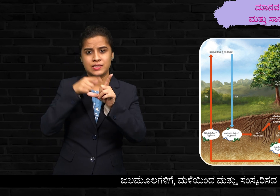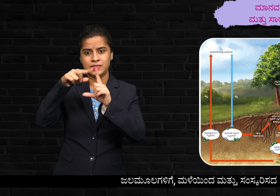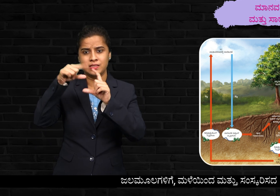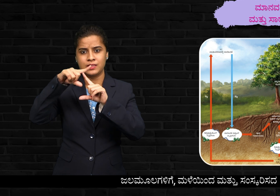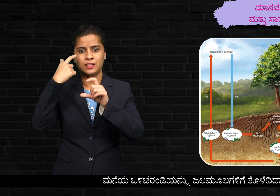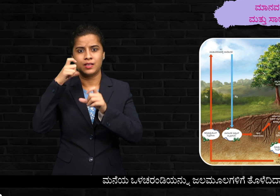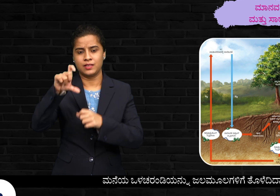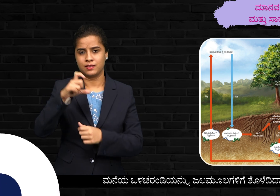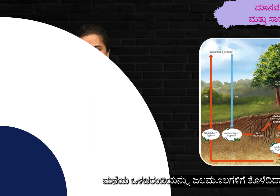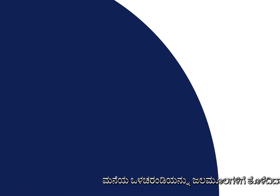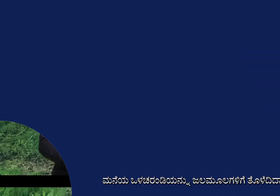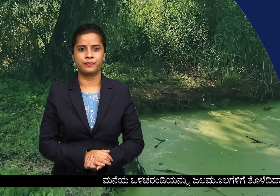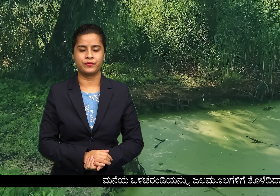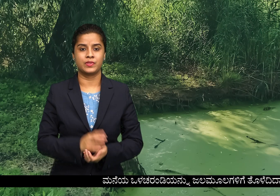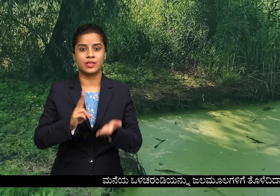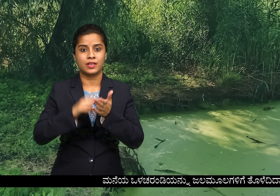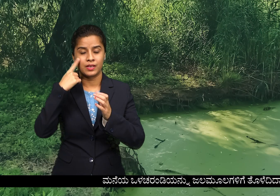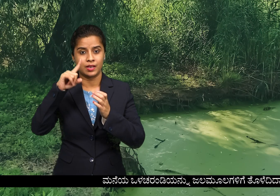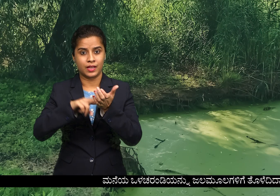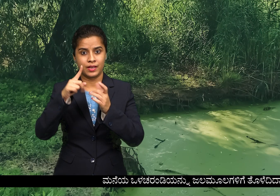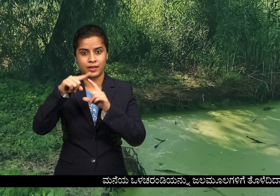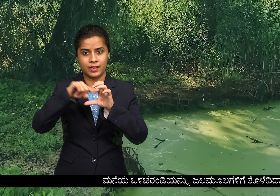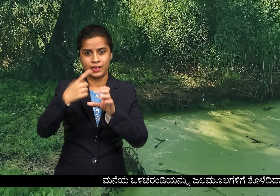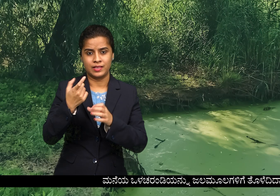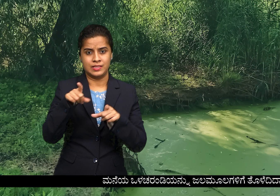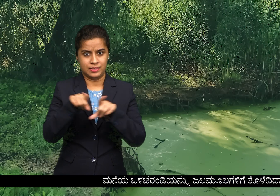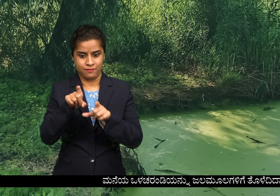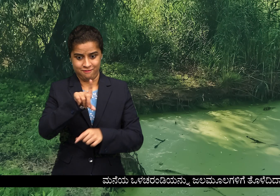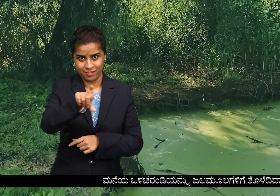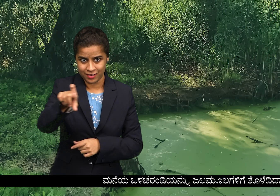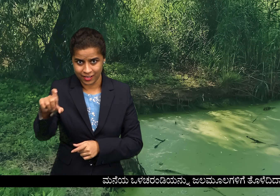ಸಂಸ್ಕರಿಸಿದ ಮನೆಯ ಒಳಚರಂಡಿಯನ್ನು ಜಲಮೂಲಗಳಿಗೆ ತೊಳೆದಿದ್ದಾರೆ.